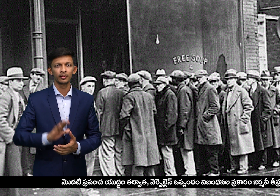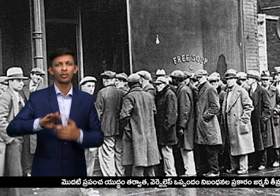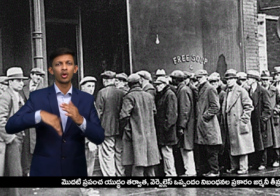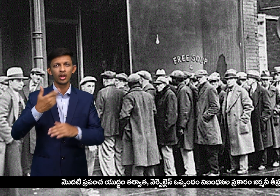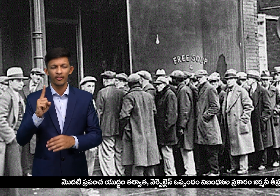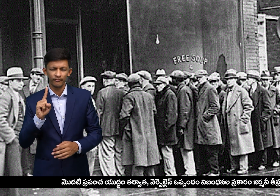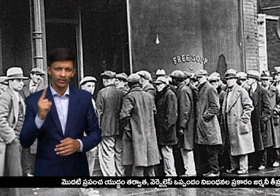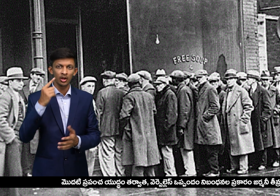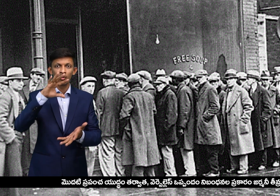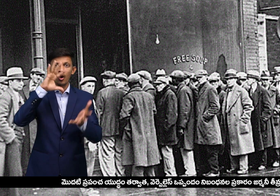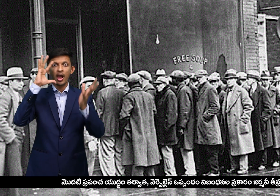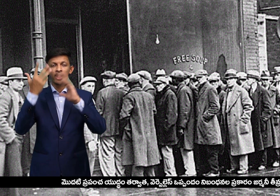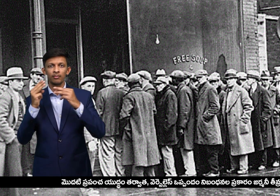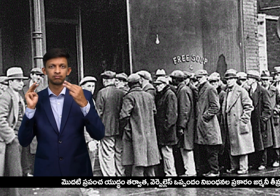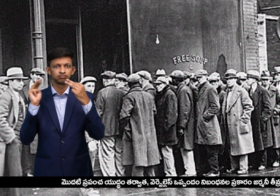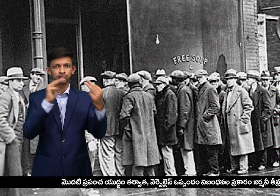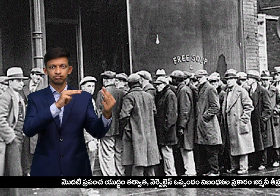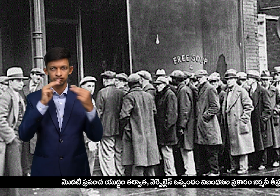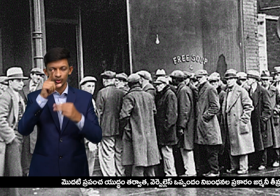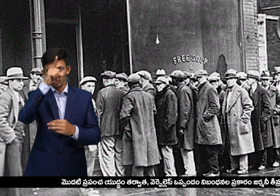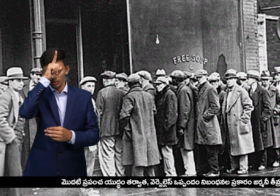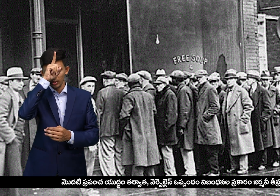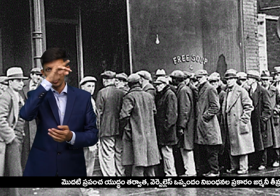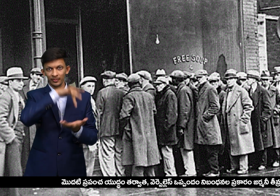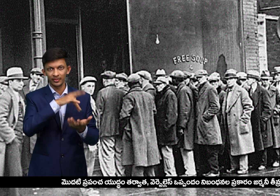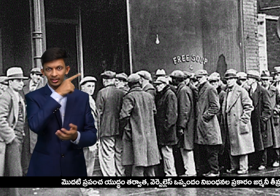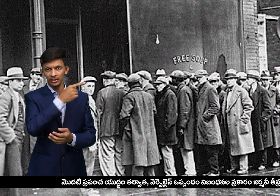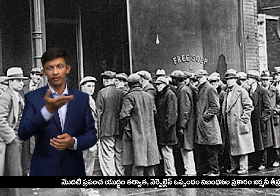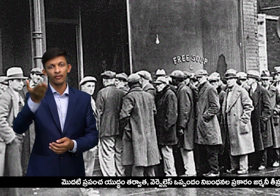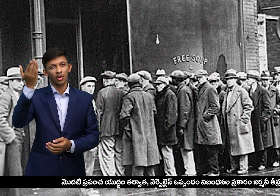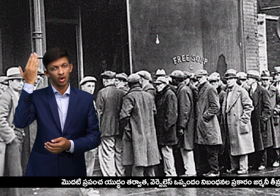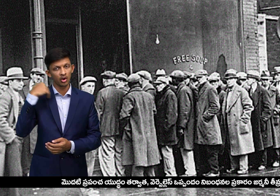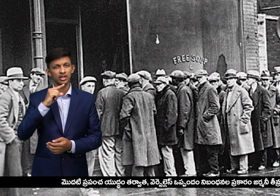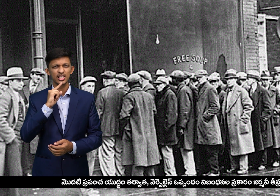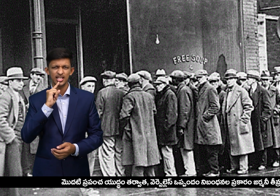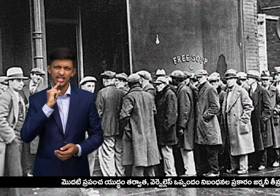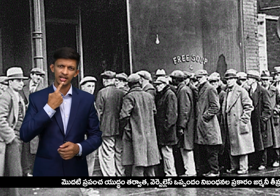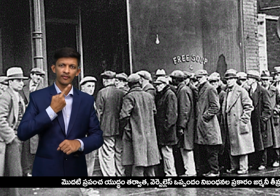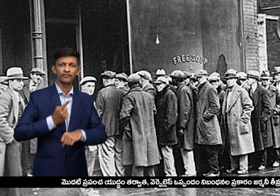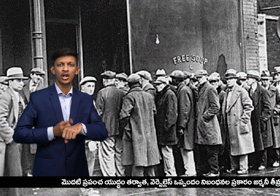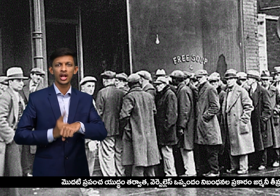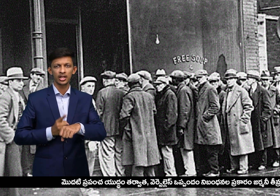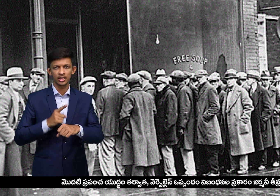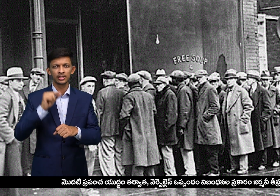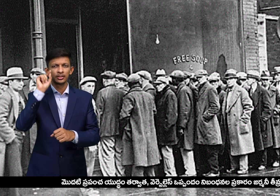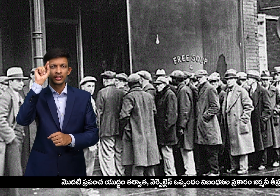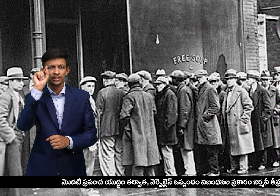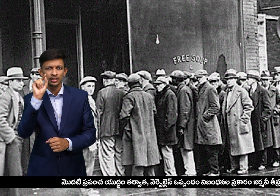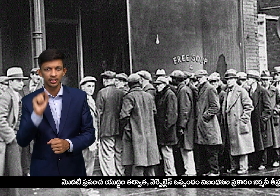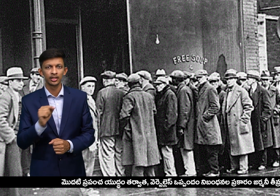మొదటి ప్రపంచ యుద్ధం తర్వాత వర్సైలస్ ఒప్పందం నిబంధనల ప్రకారం జర్మనీ తీవ్రంగా